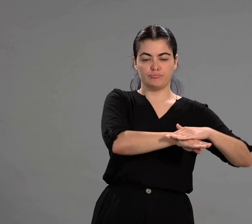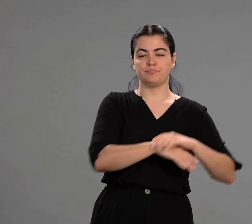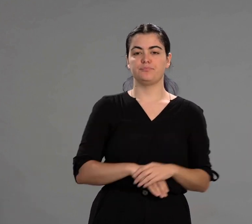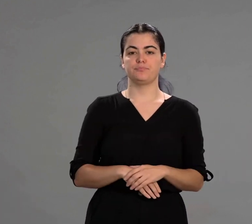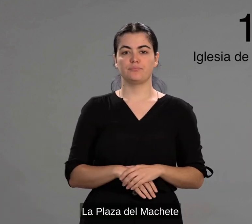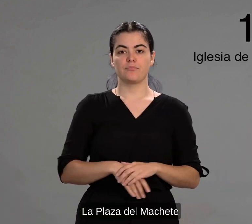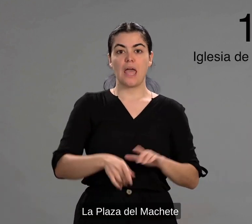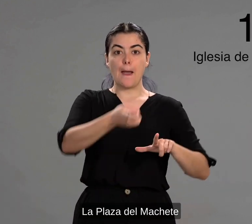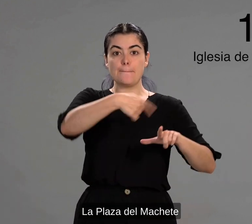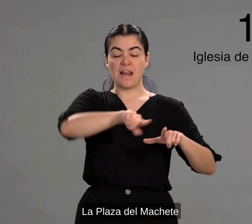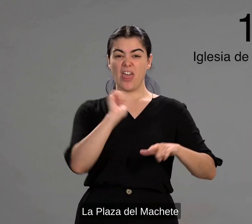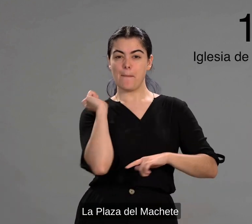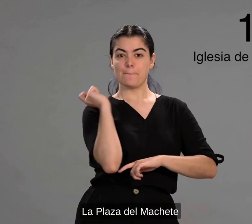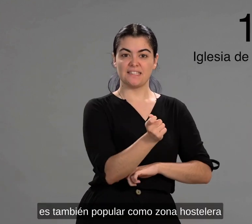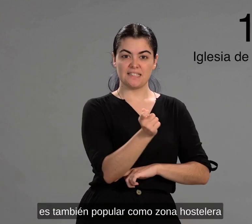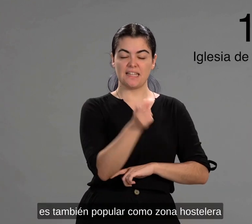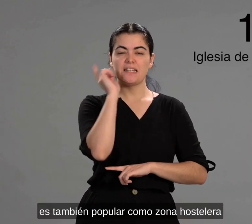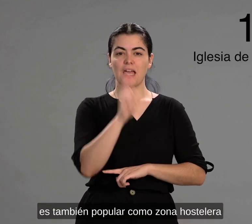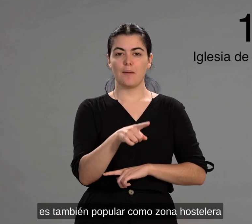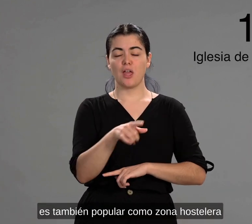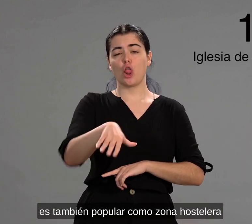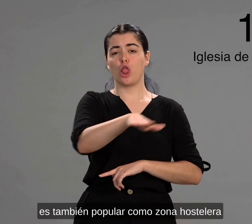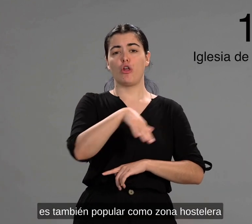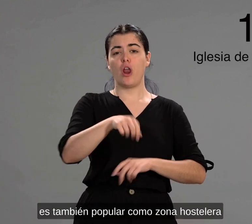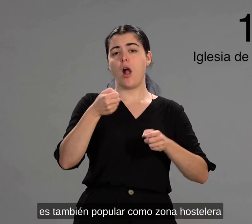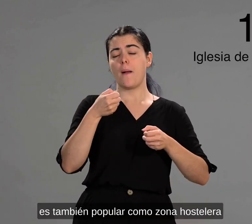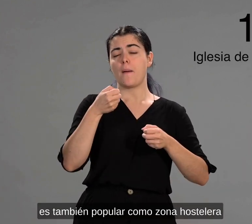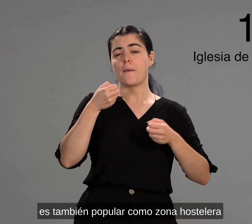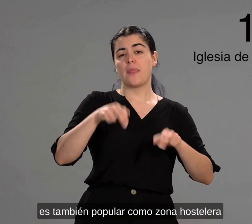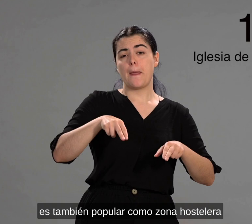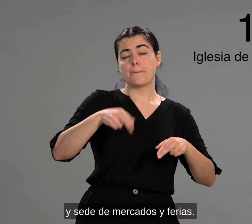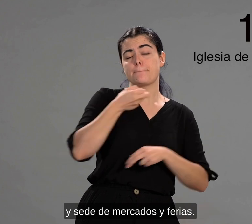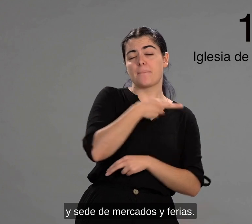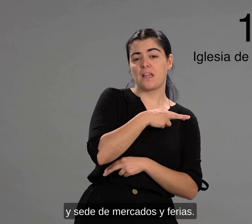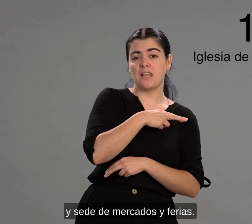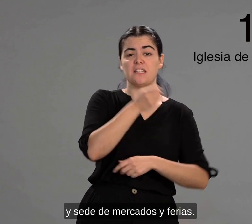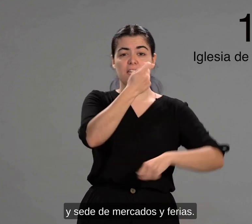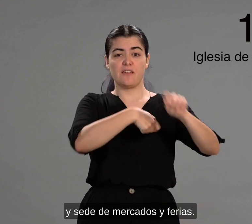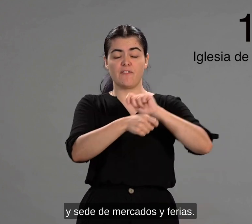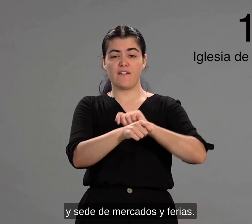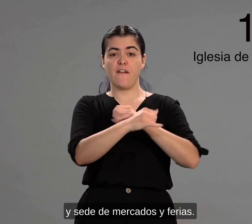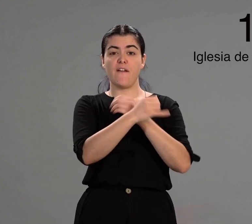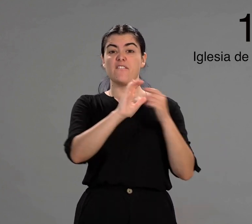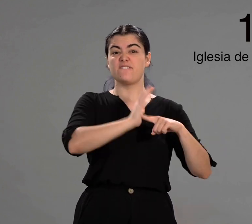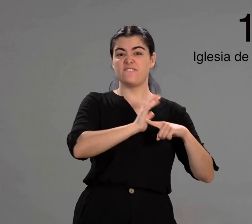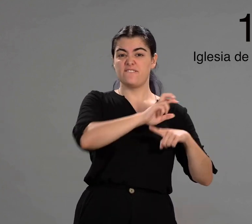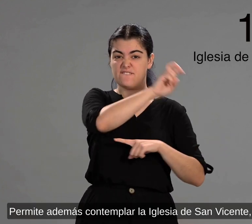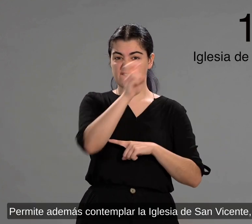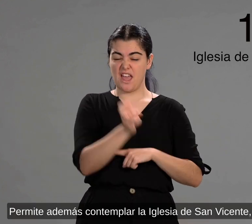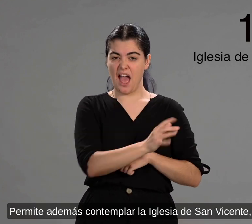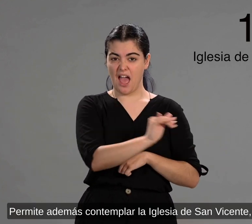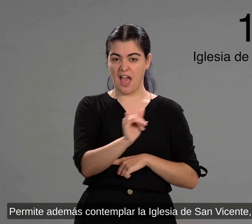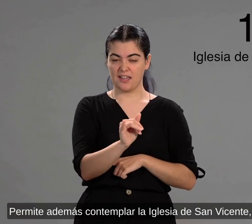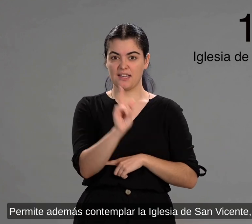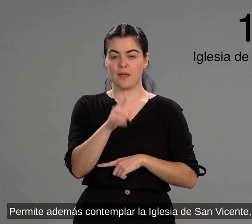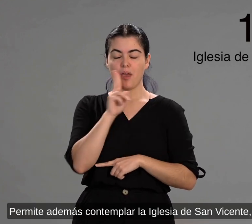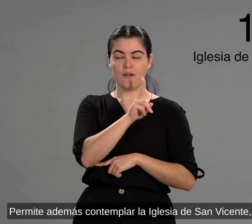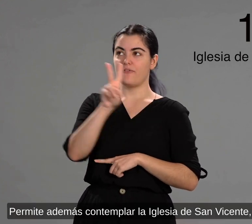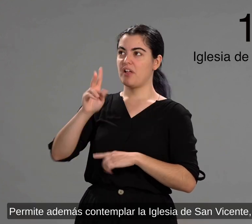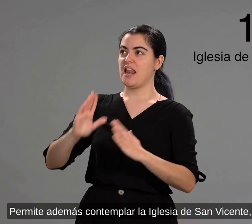La Plaza del Machete es también popular como zona hostelera y sede de mercados y ferias. Permite además contemplar la Iglesia